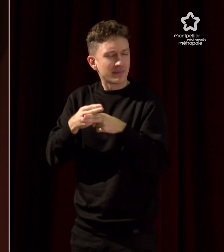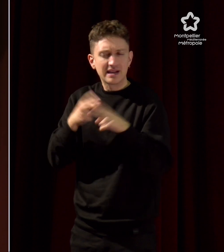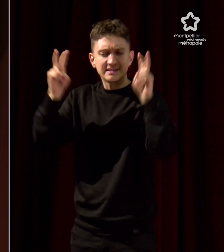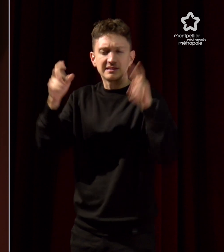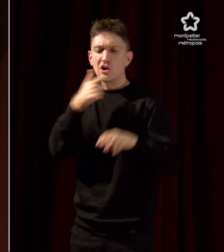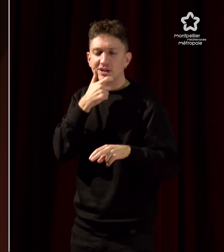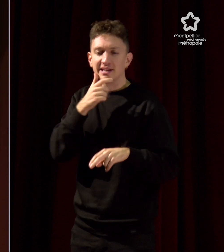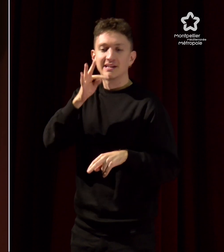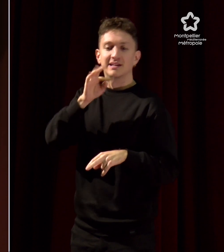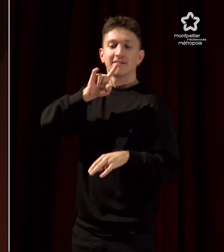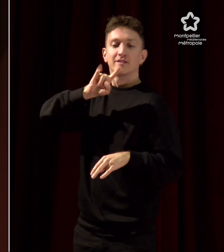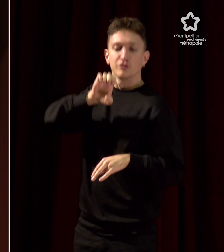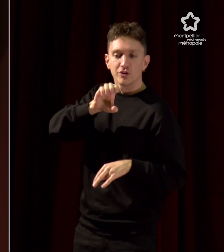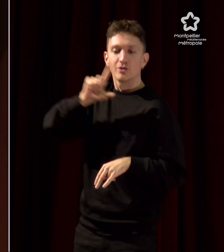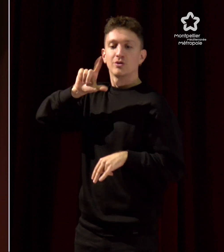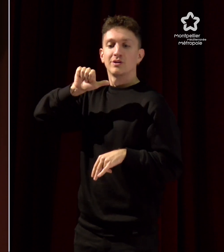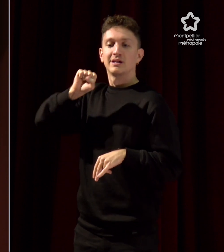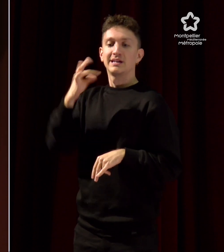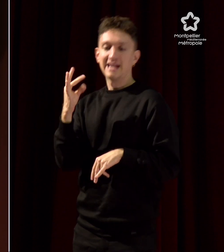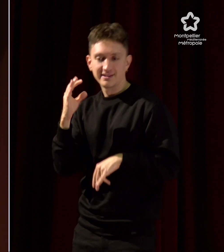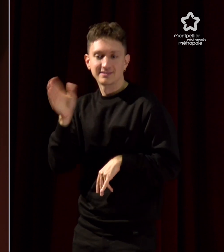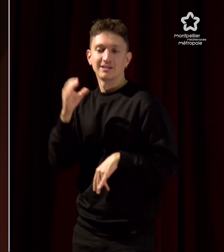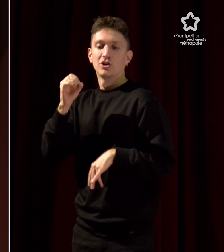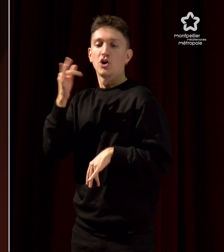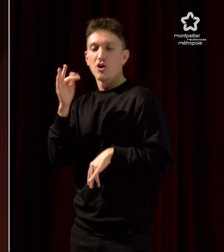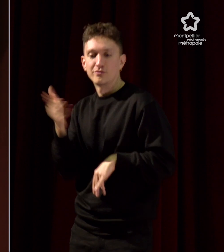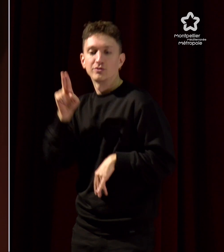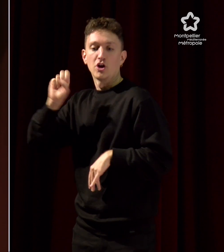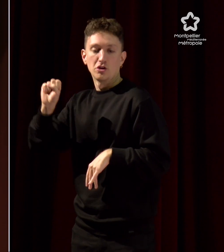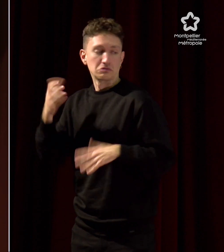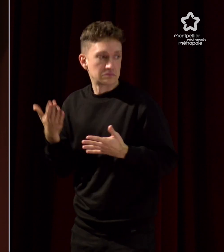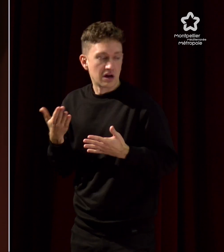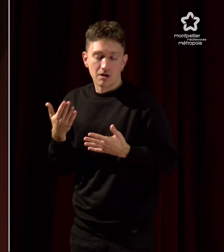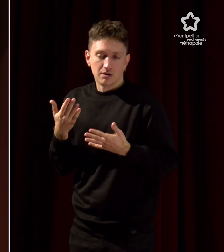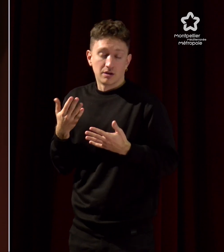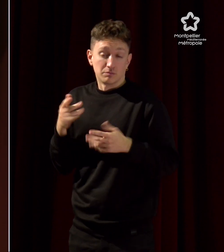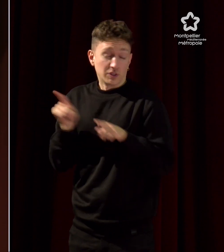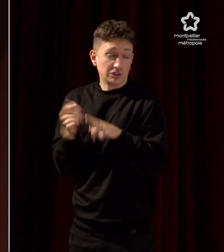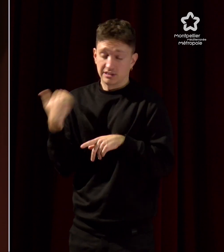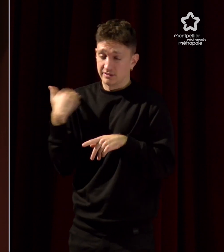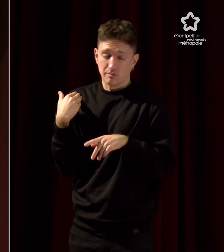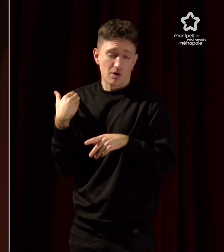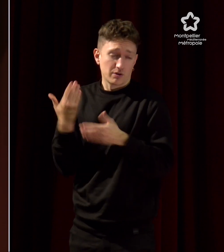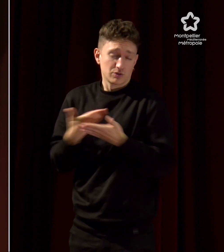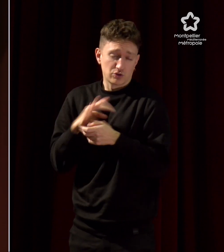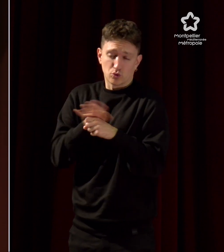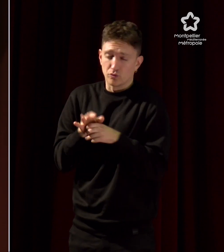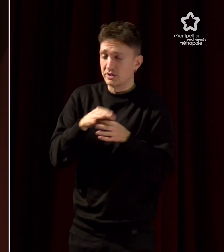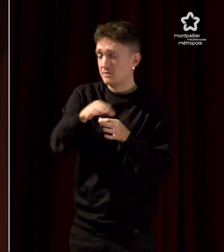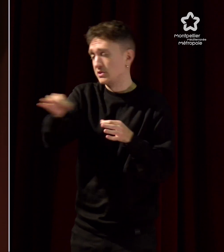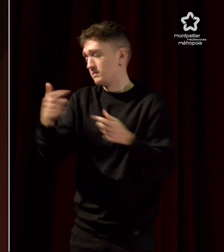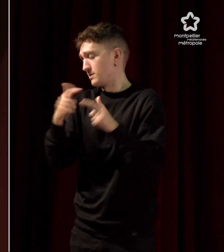et tout ça, le dystopien, les livres qu'on a beaucoup pour les jeunes ces derniers temps, le scénario pourrait